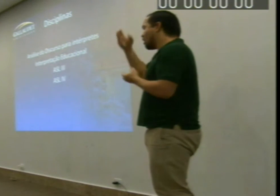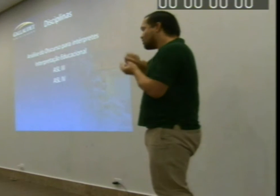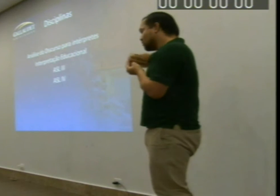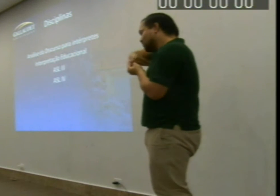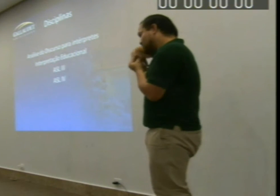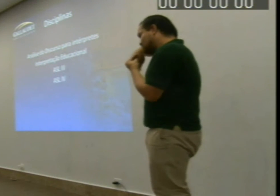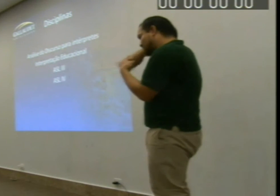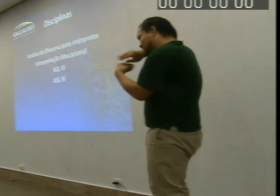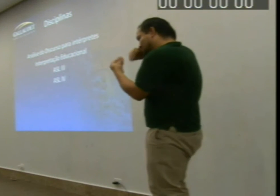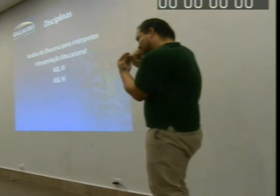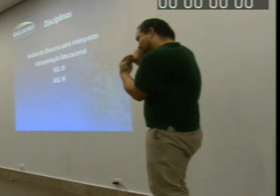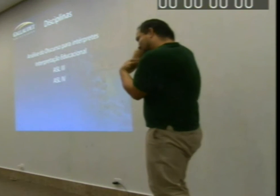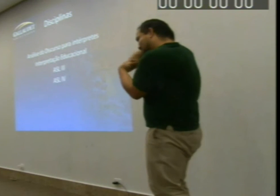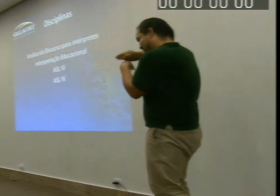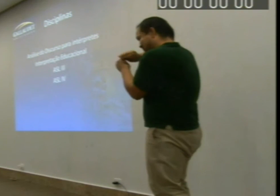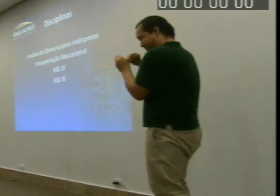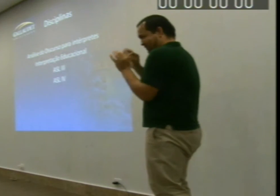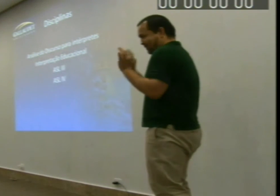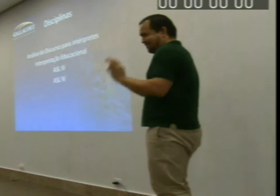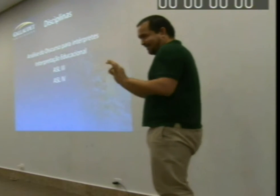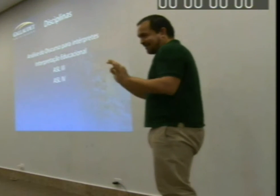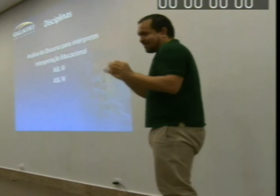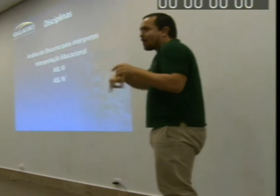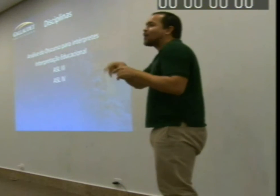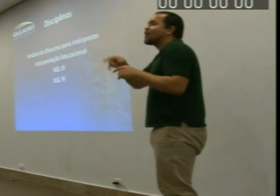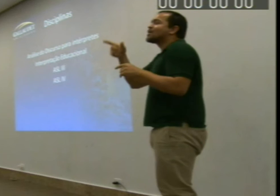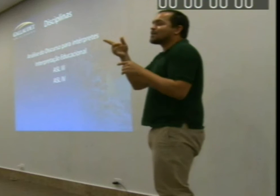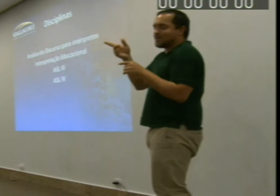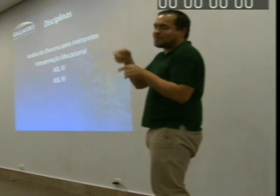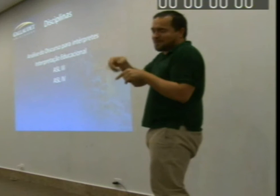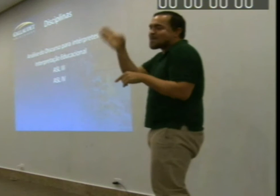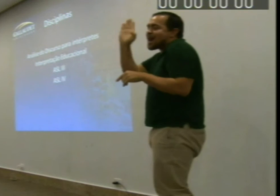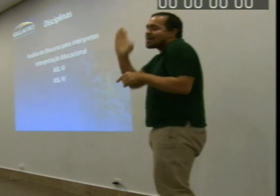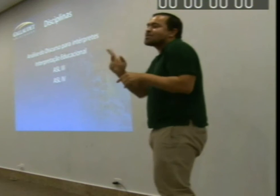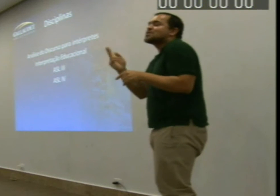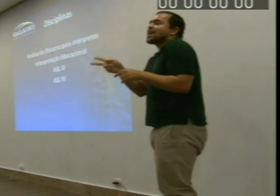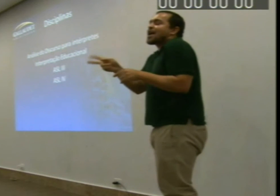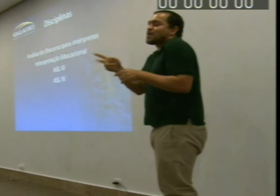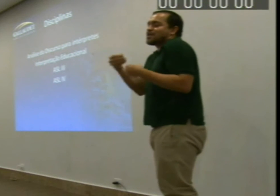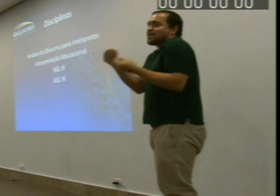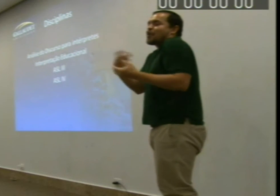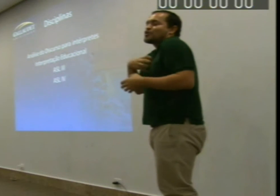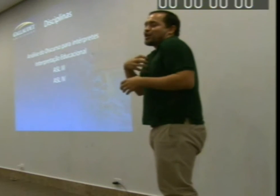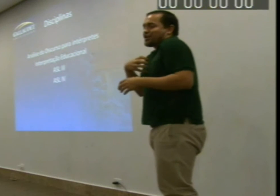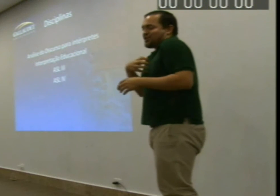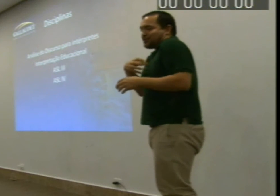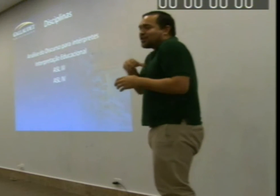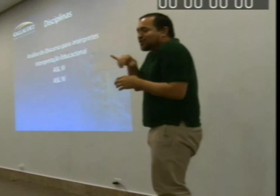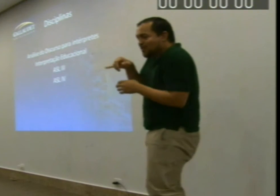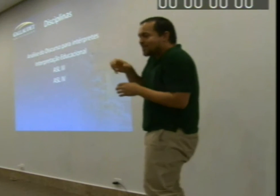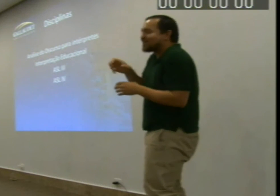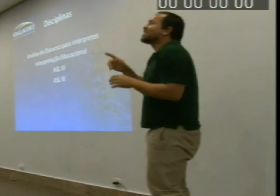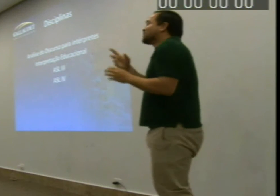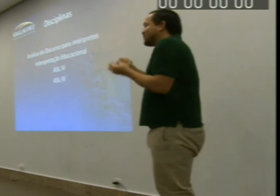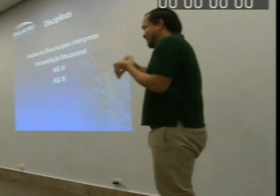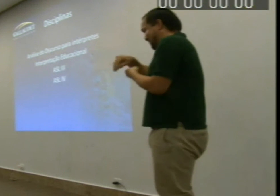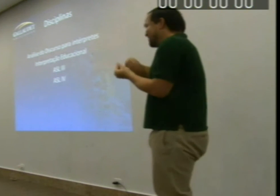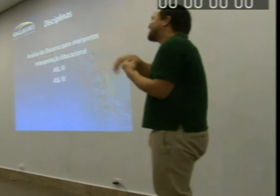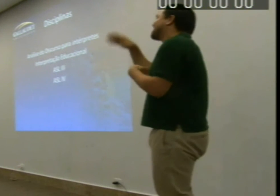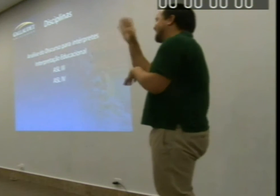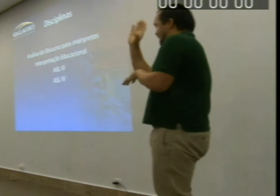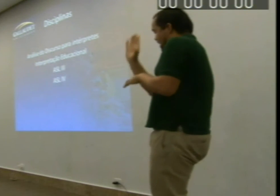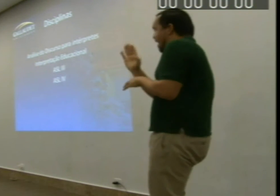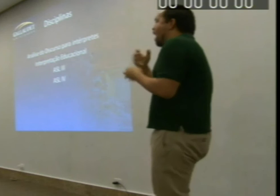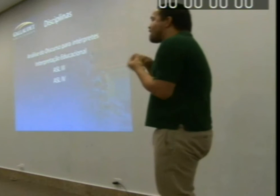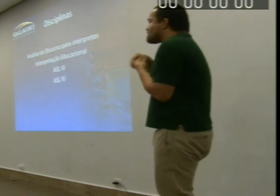eu sabia que aqui no Brasil era famoso por por essa H um jeitinho um jeitinho